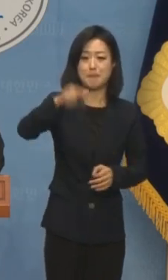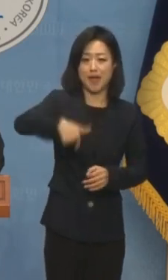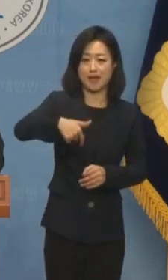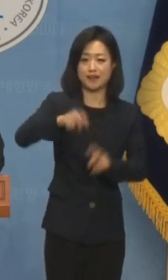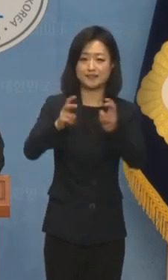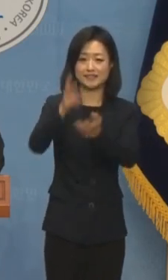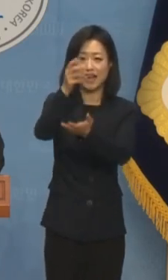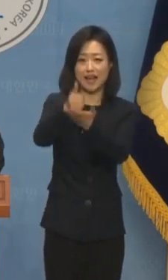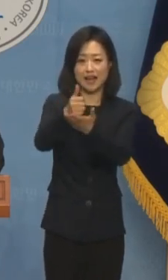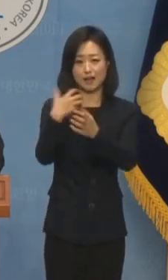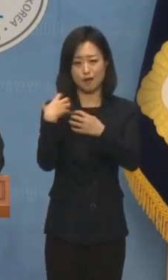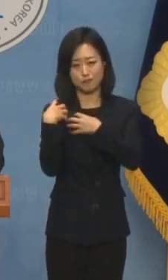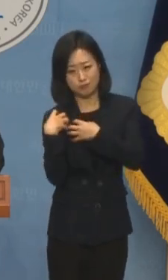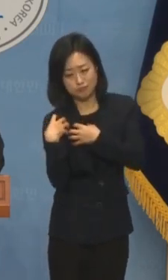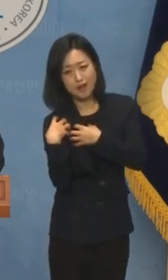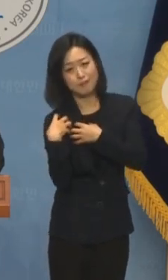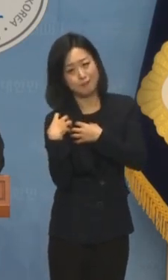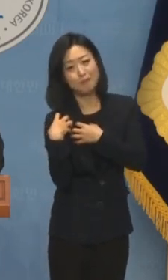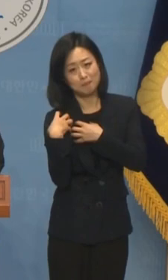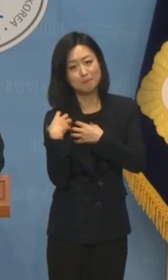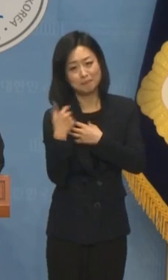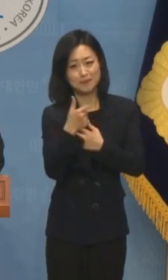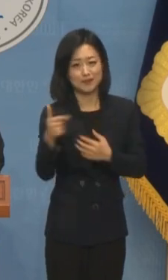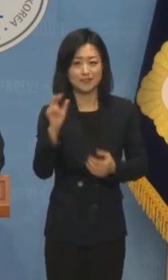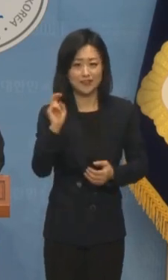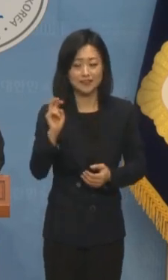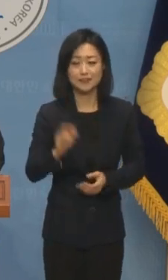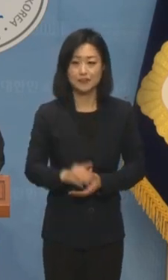감당하기엔 어려움이 많은 듯합니다.